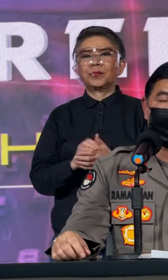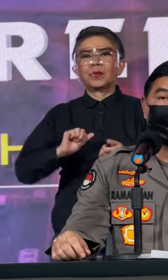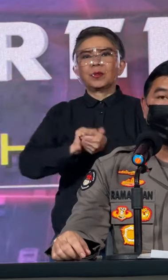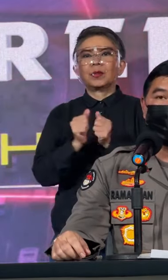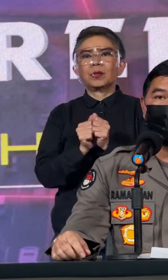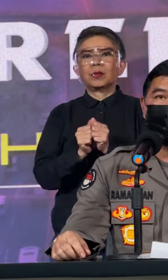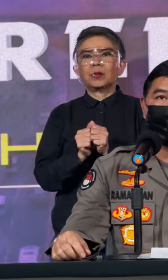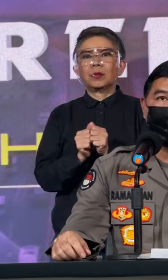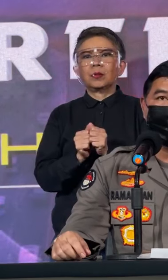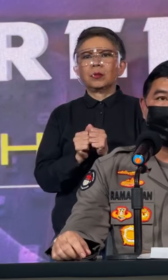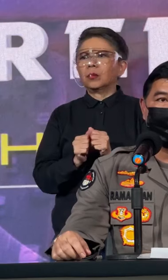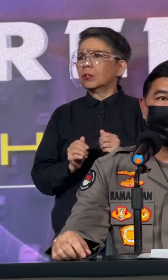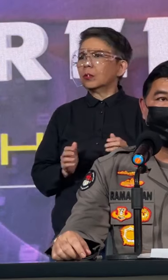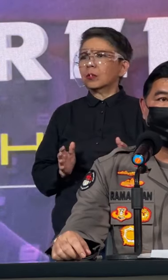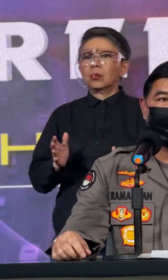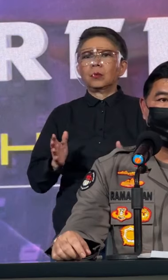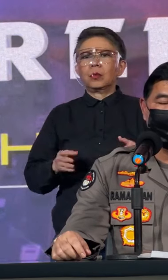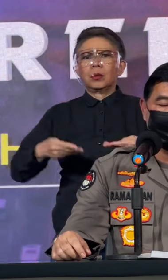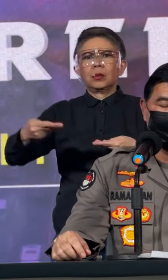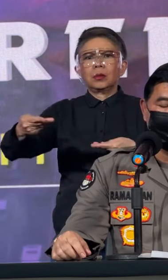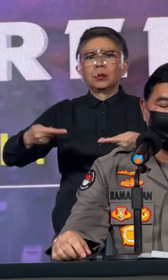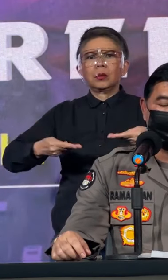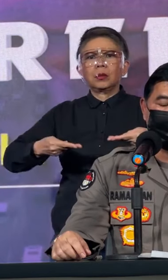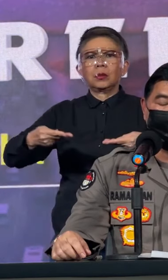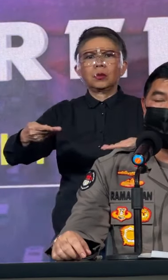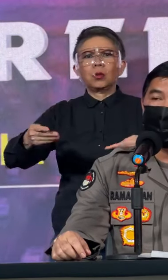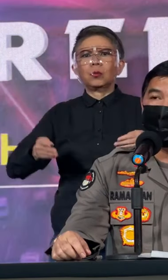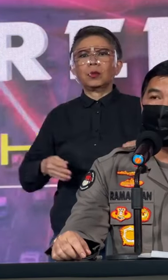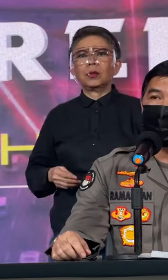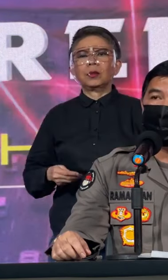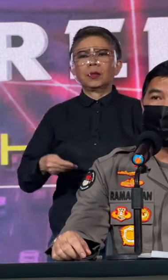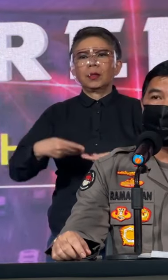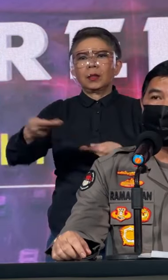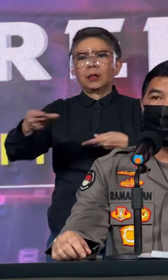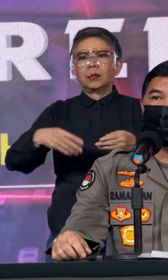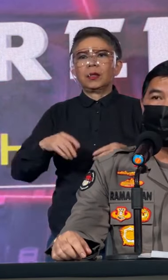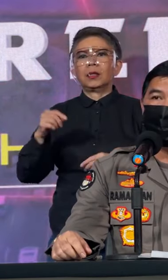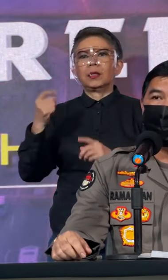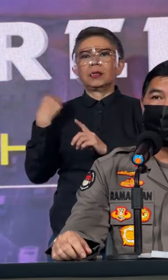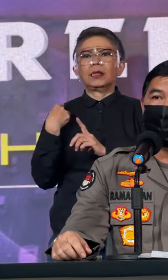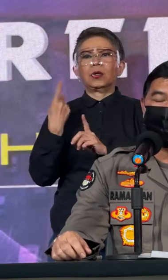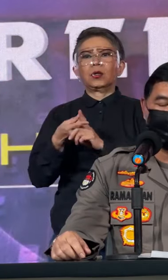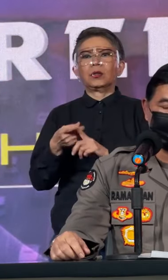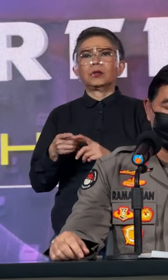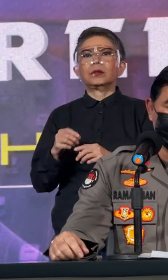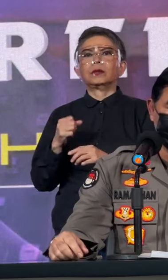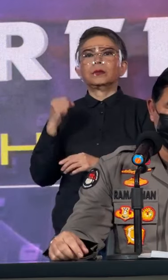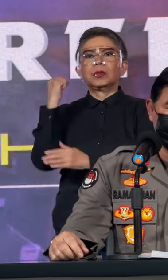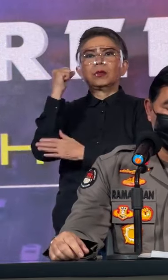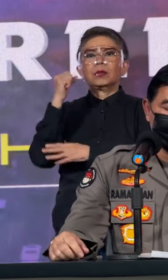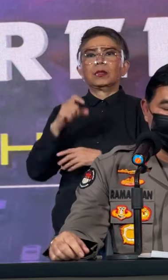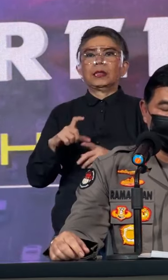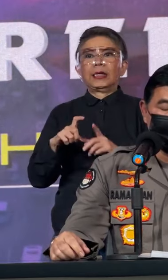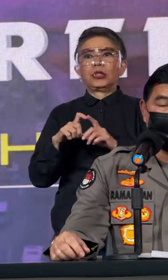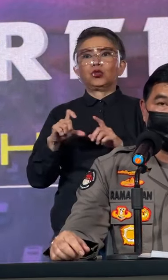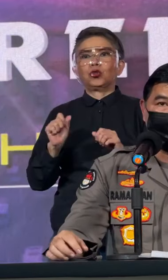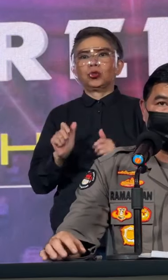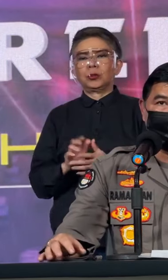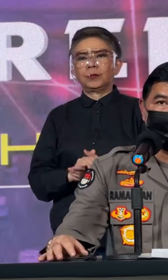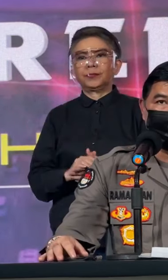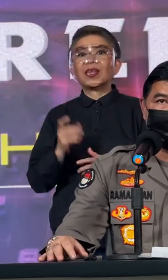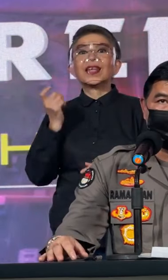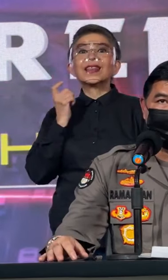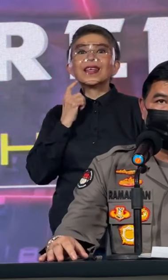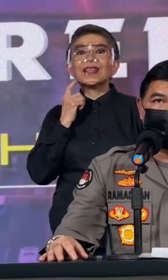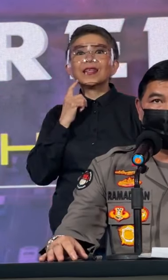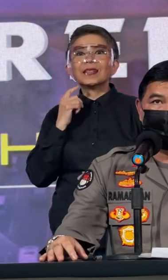kasus robot trading ya, kasus robot trading yang ditangani oleh Direktorat Tindak Pidana Eksus.